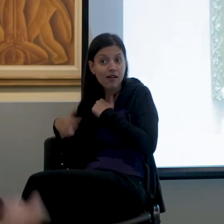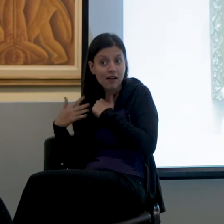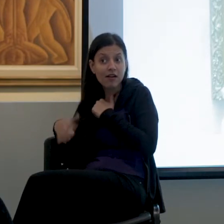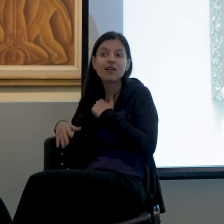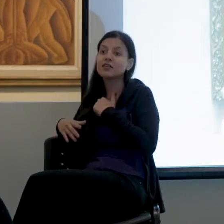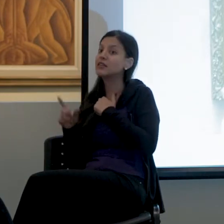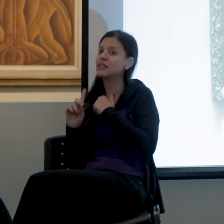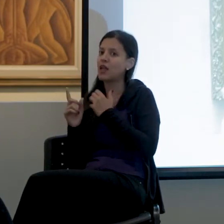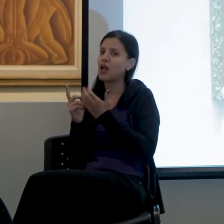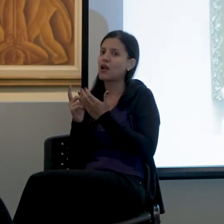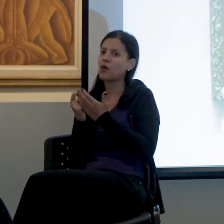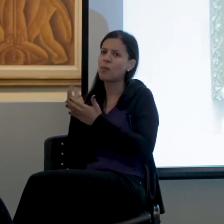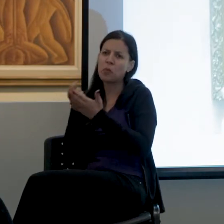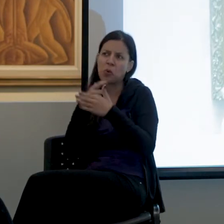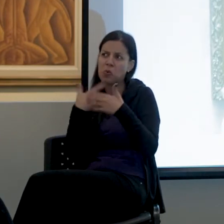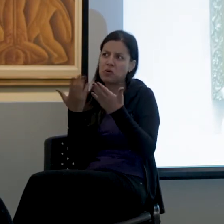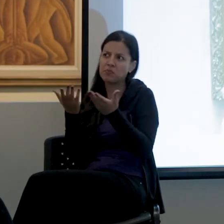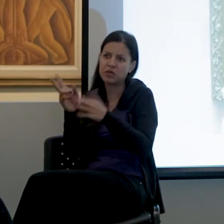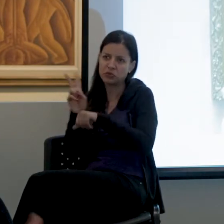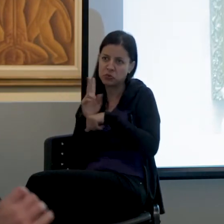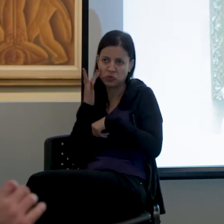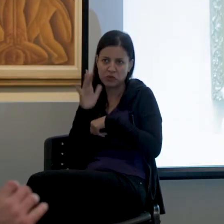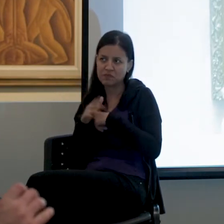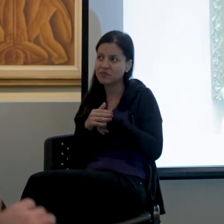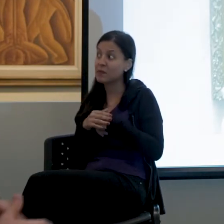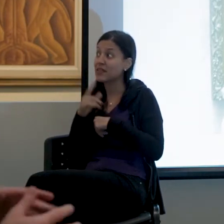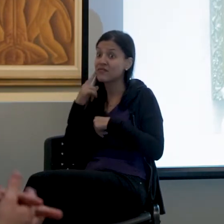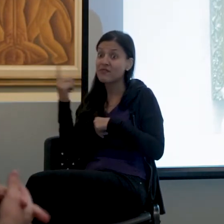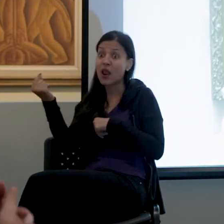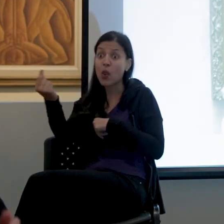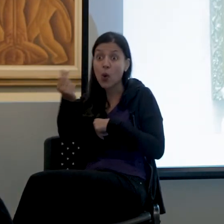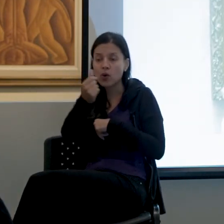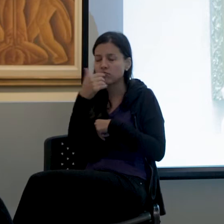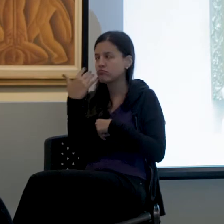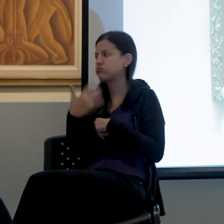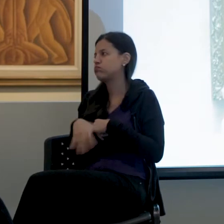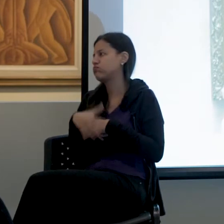coisas inimagináveis, né?